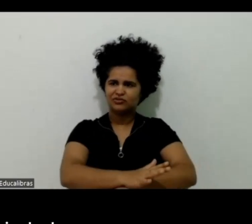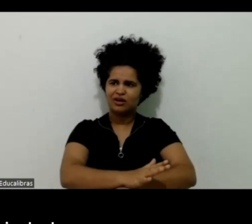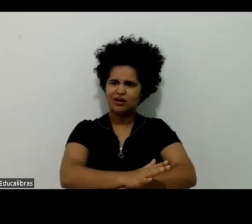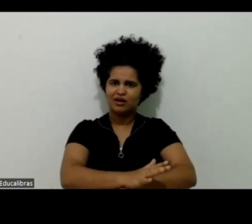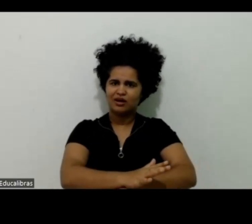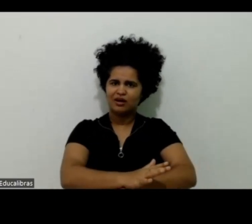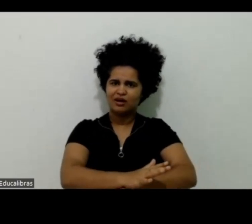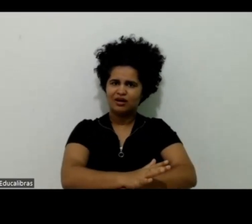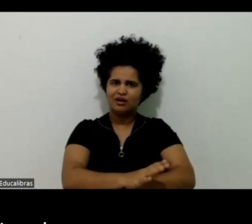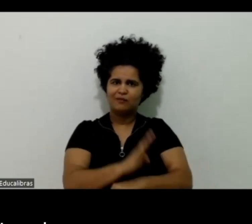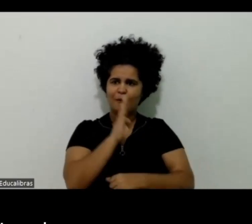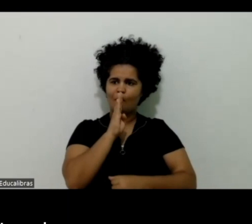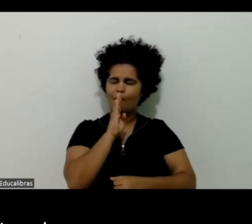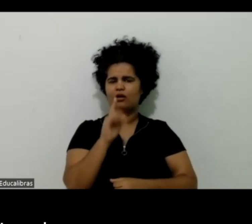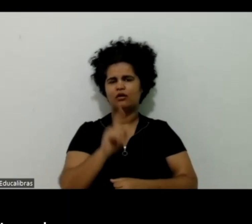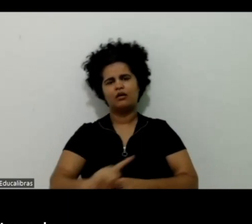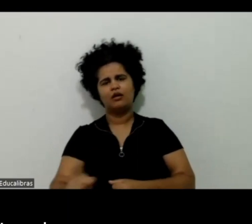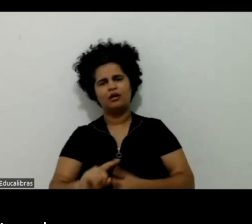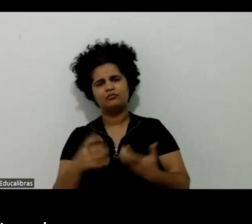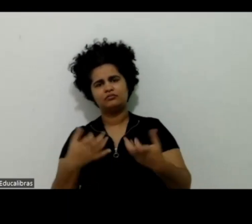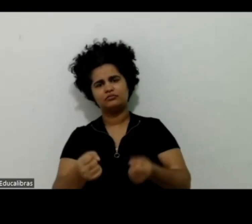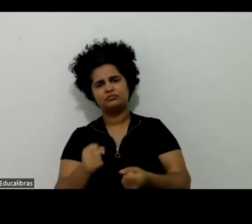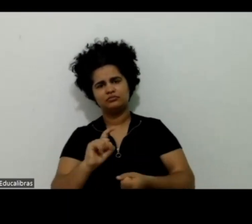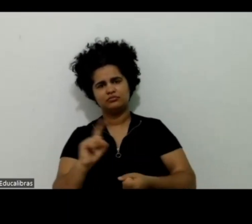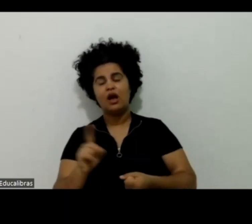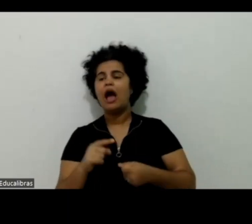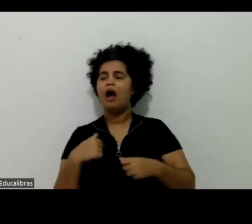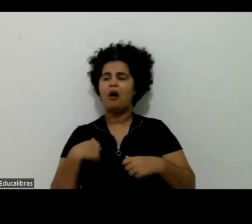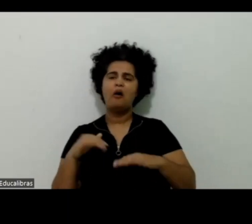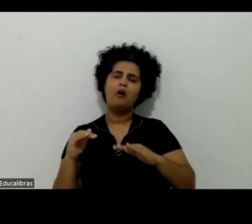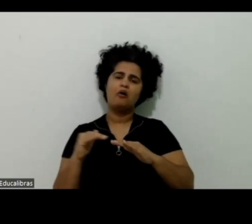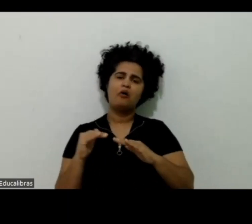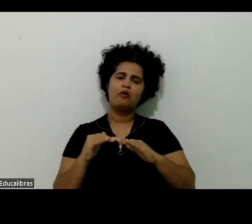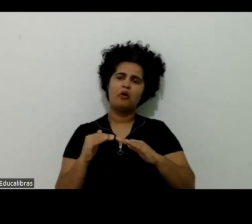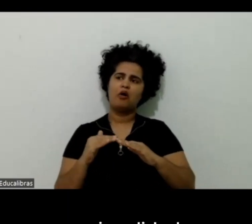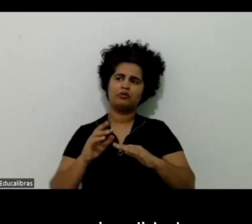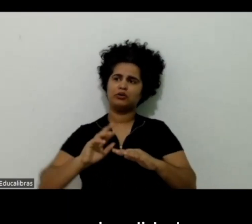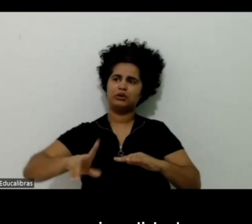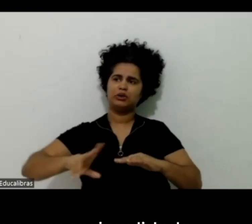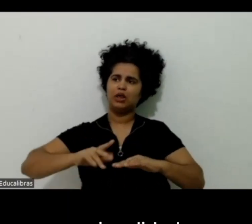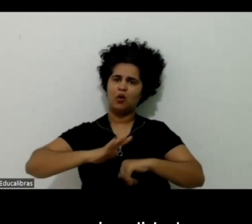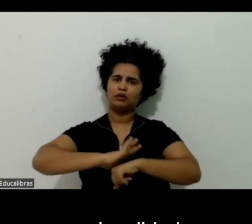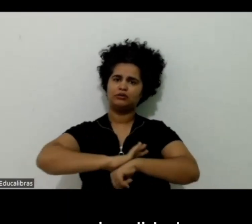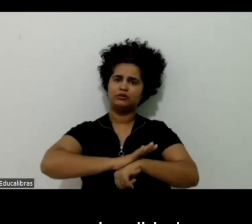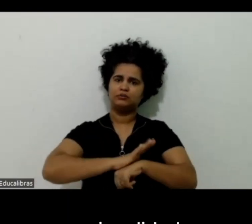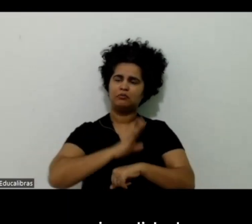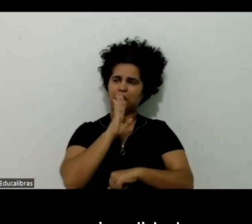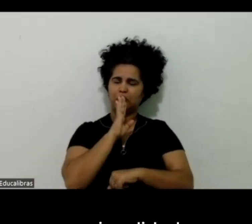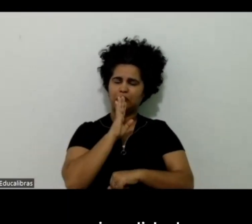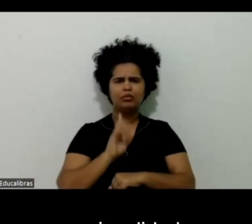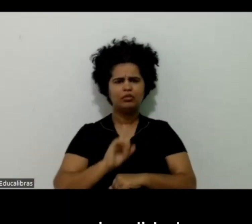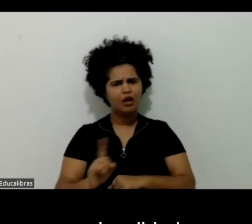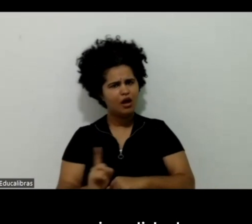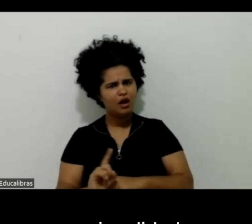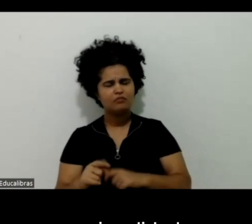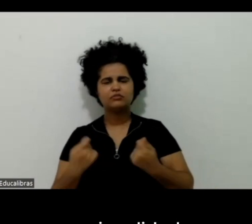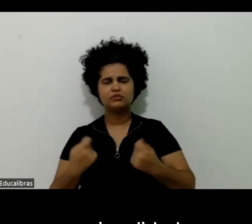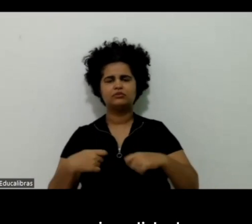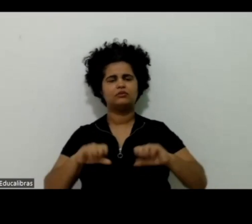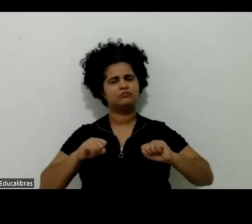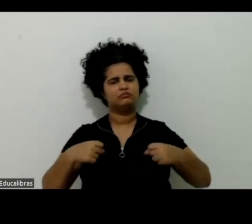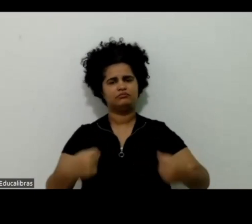numa sociedade assentada, estruturada pelo racismo, e que esse também conforma a